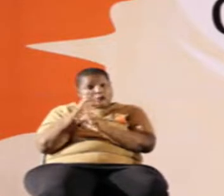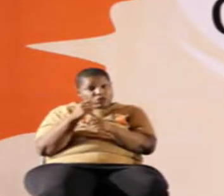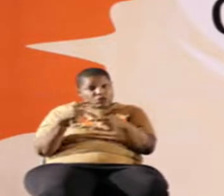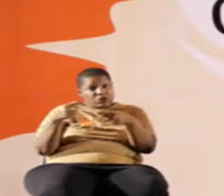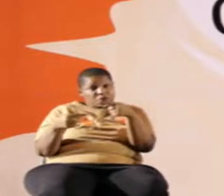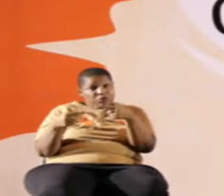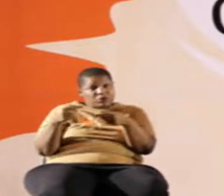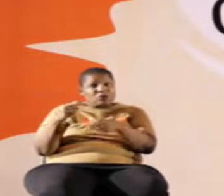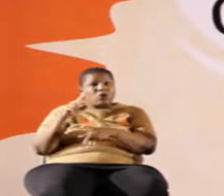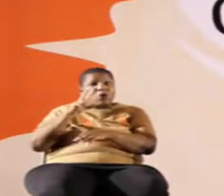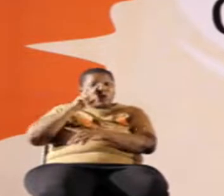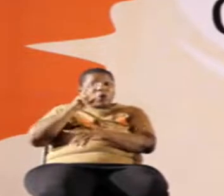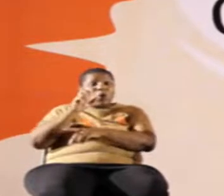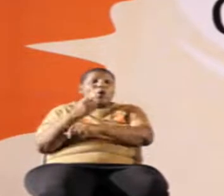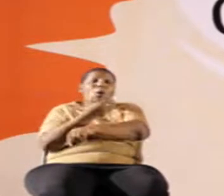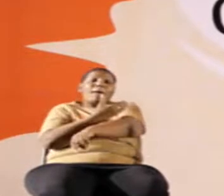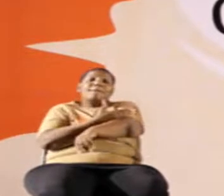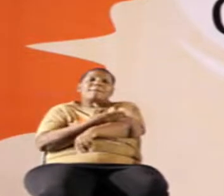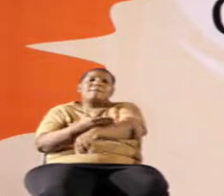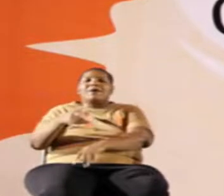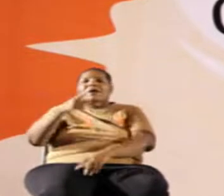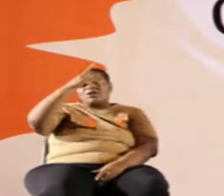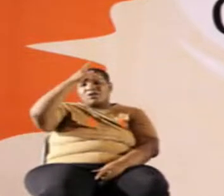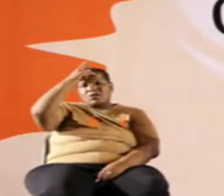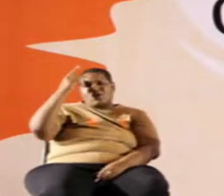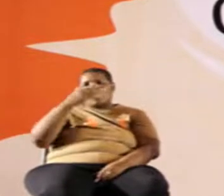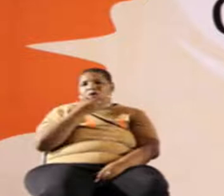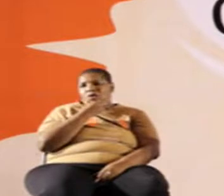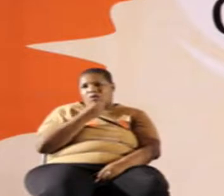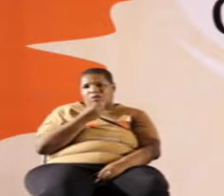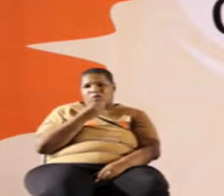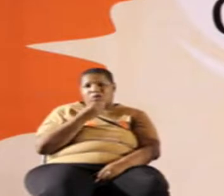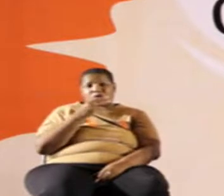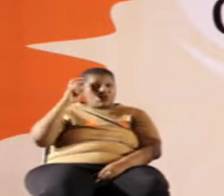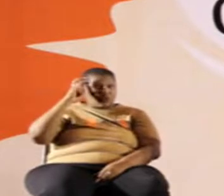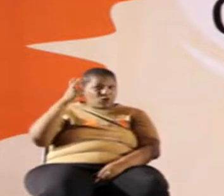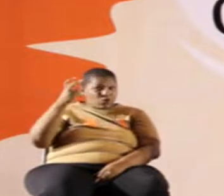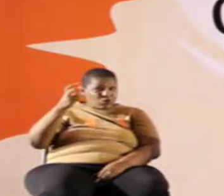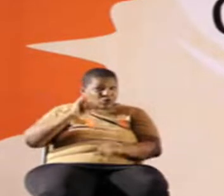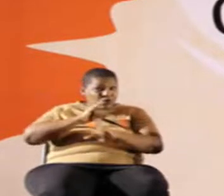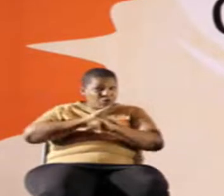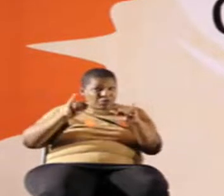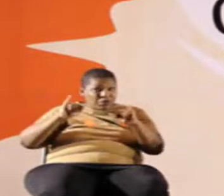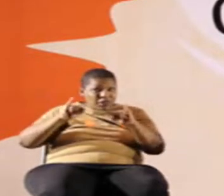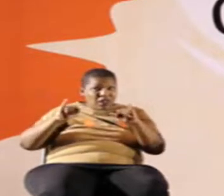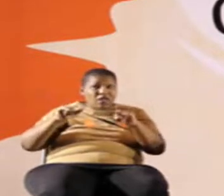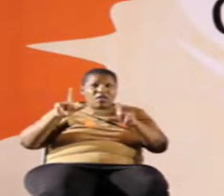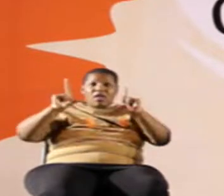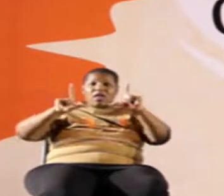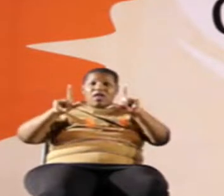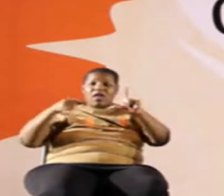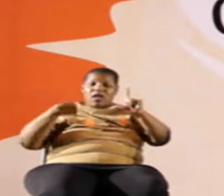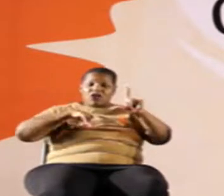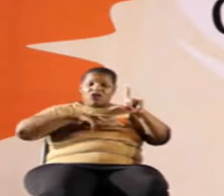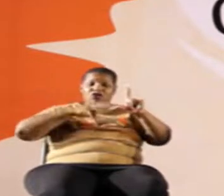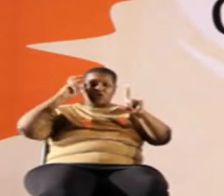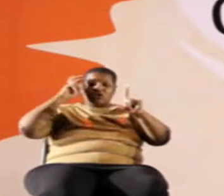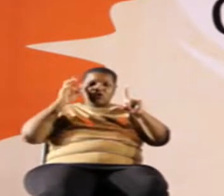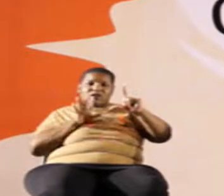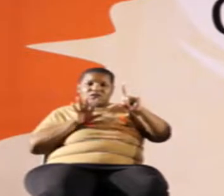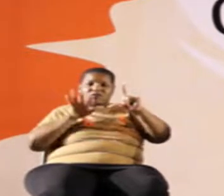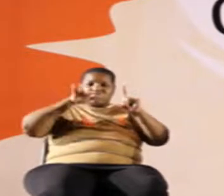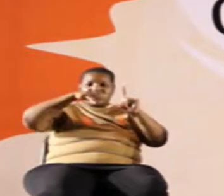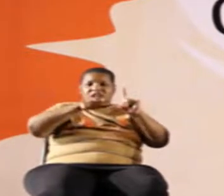política dos homens brancos. Cultura mediática é basicamente um espaço em que a nossa cultura penetra e vai